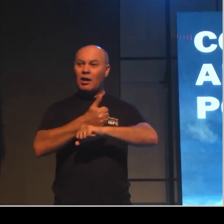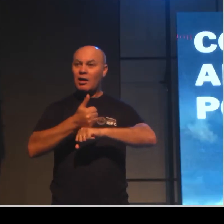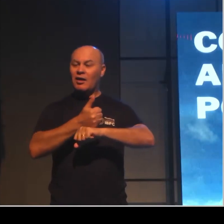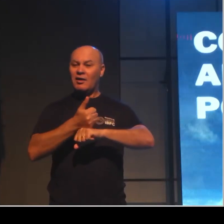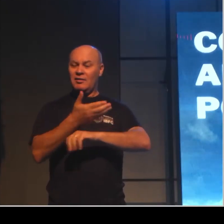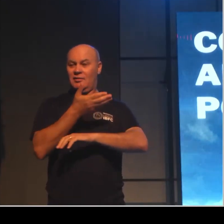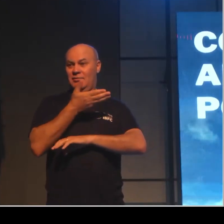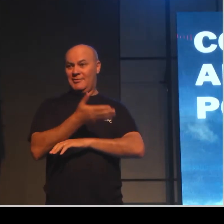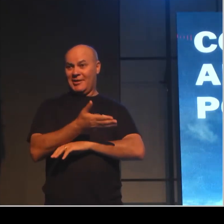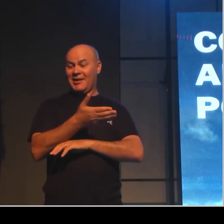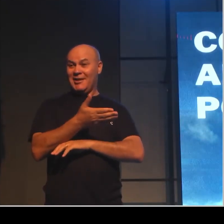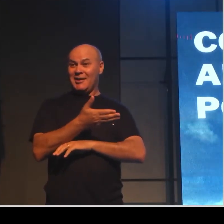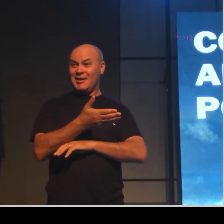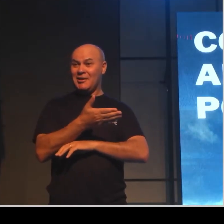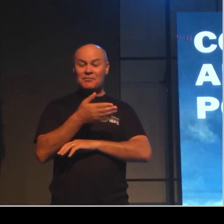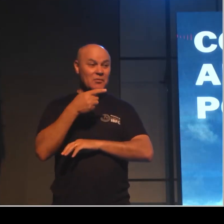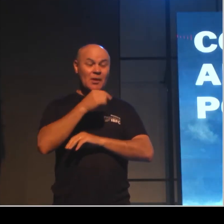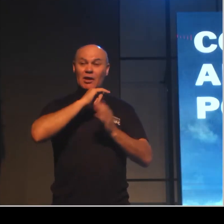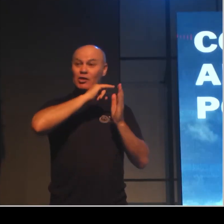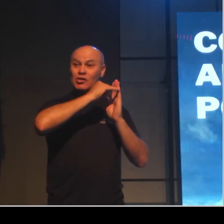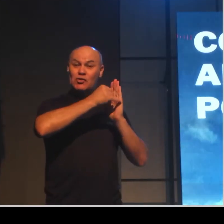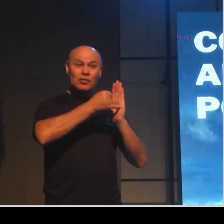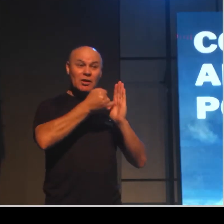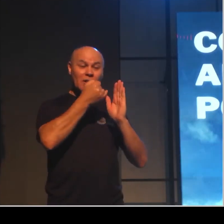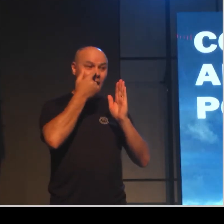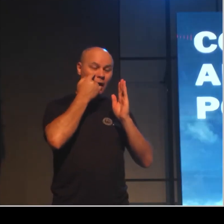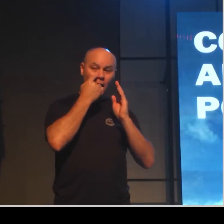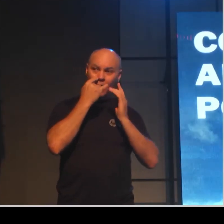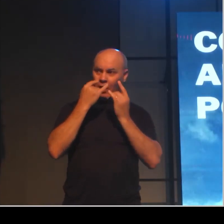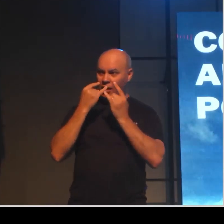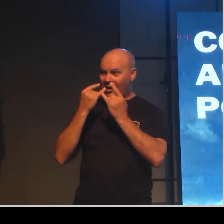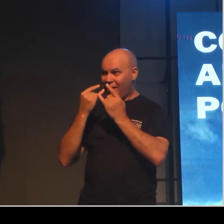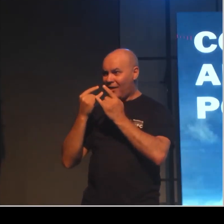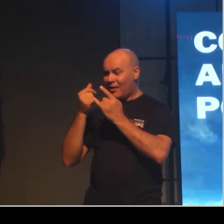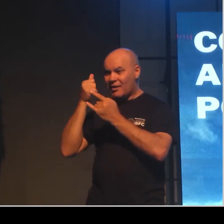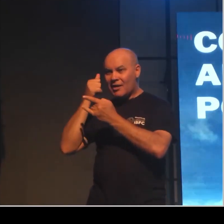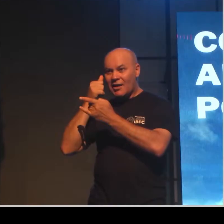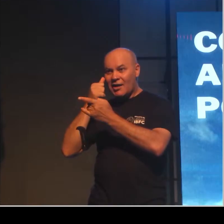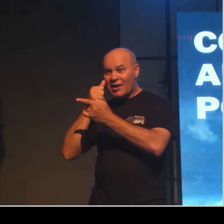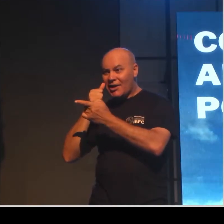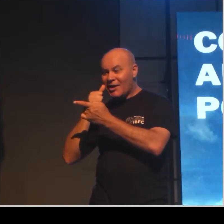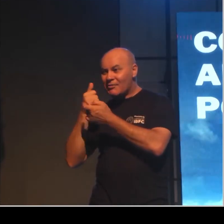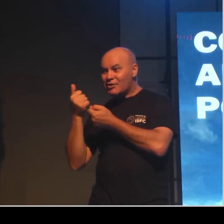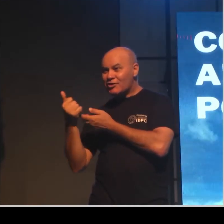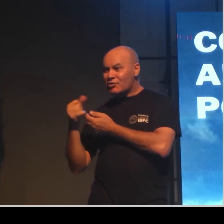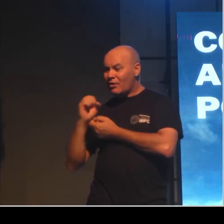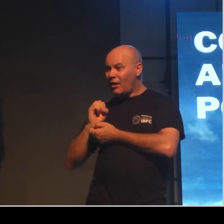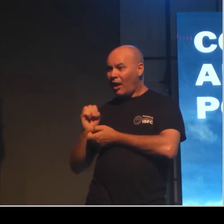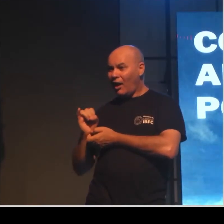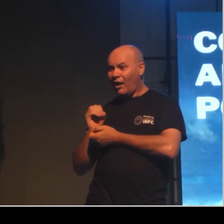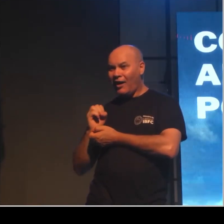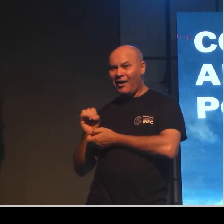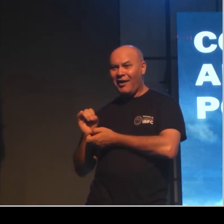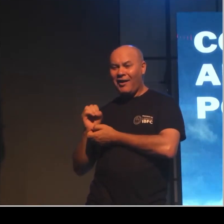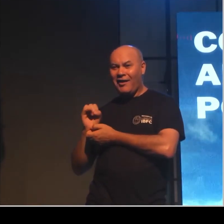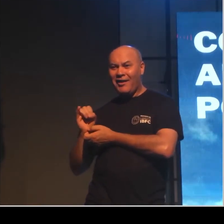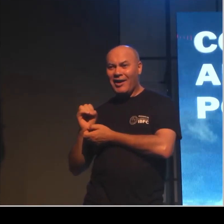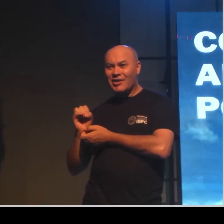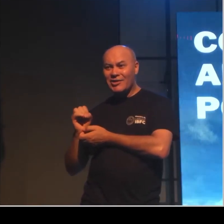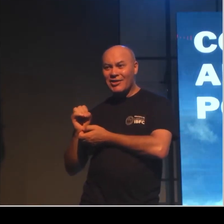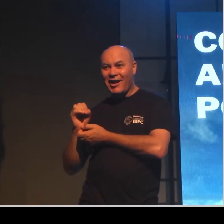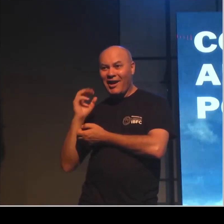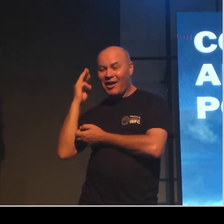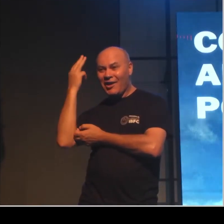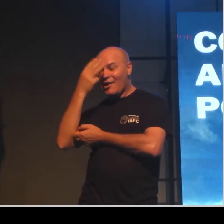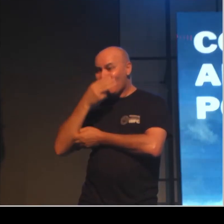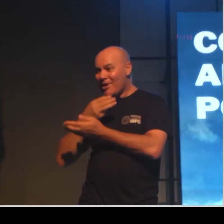se apaixonou por uma menina e noivou com essa menina e estava prestes a se casar com essa menina.